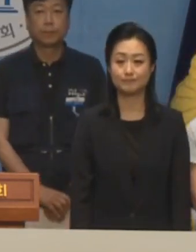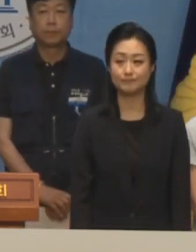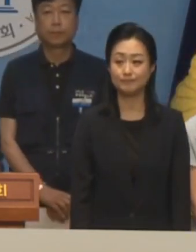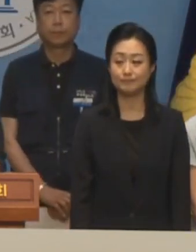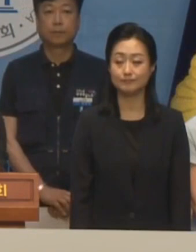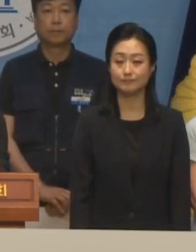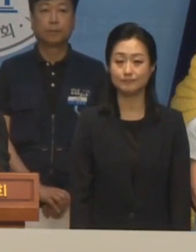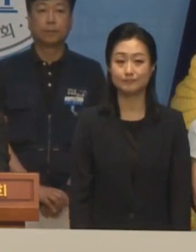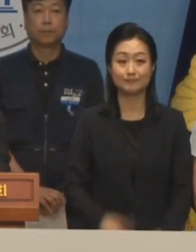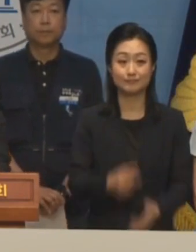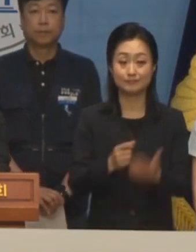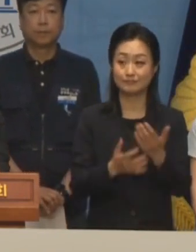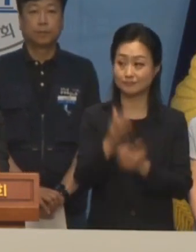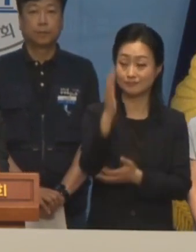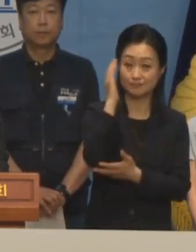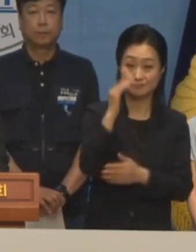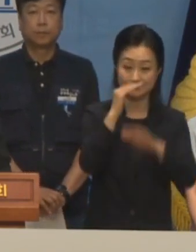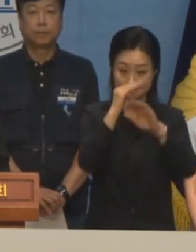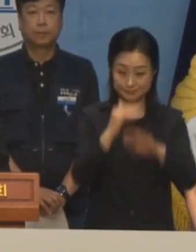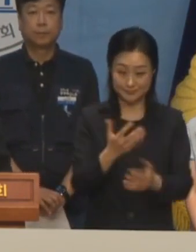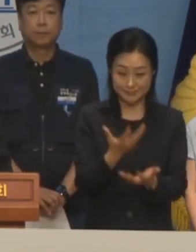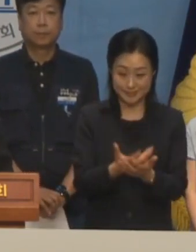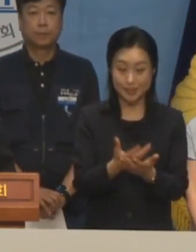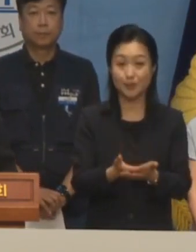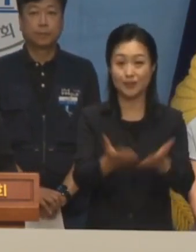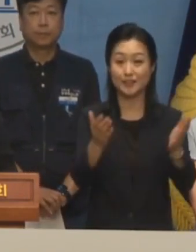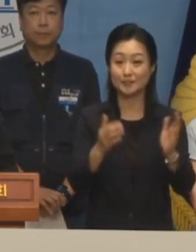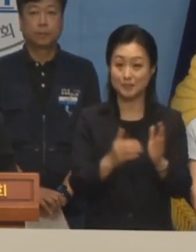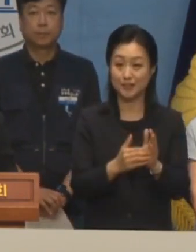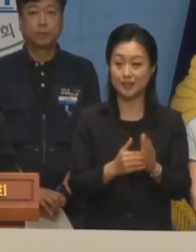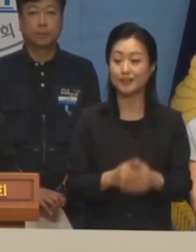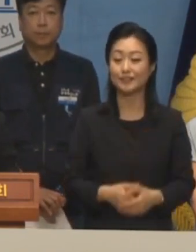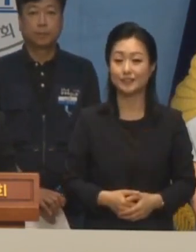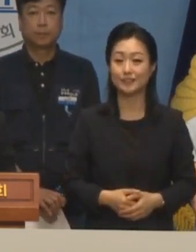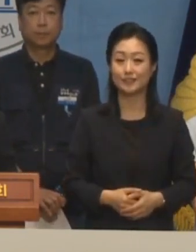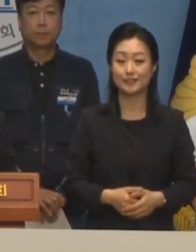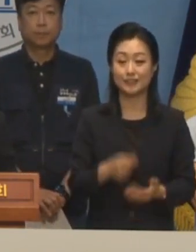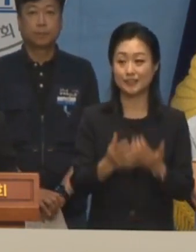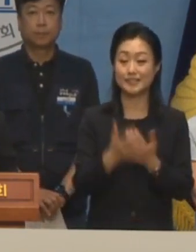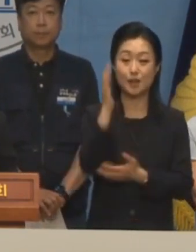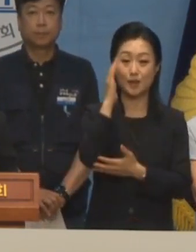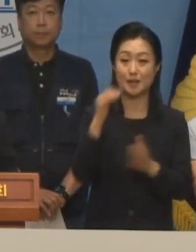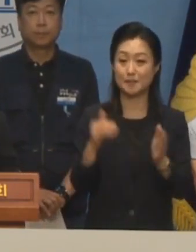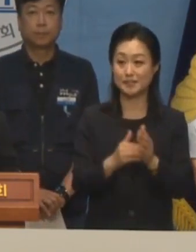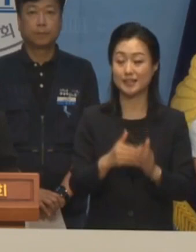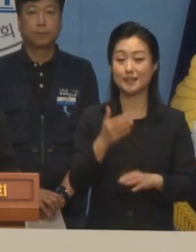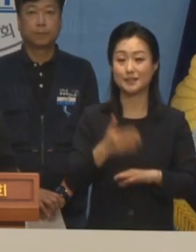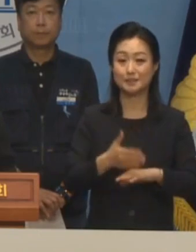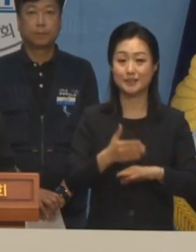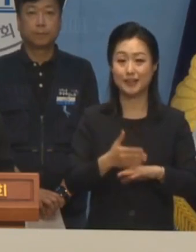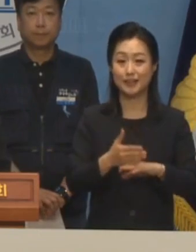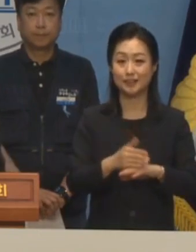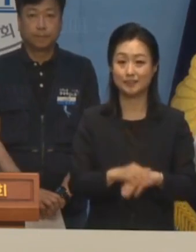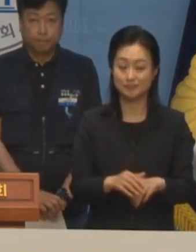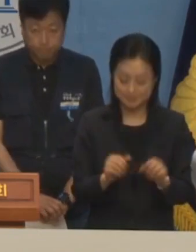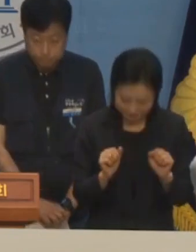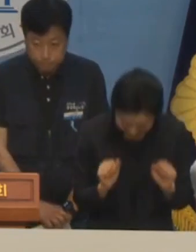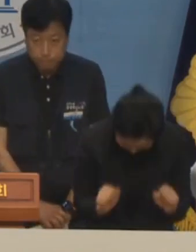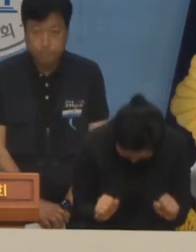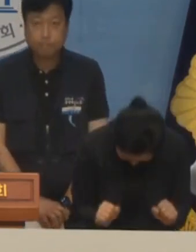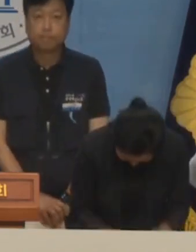네, 기자회견문은 자료로 대체하도록 하겠습니다. 이상으로 기자회견을 모두 마치도록 하겠습니다. 고맙습니다.